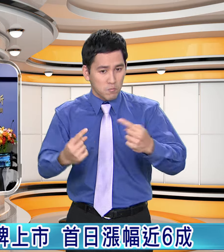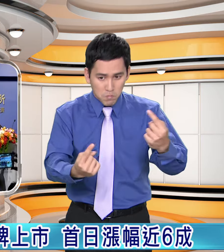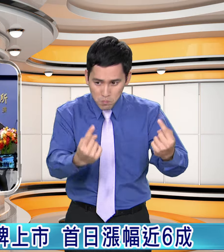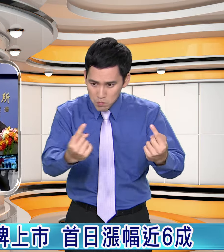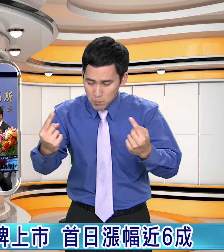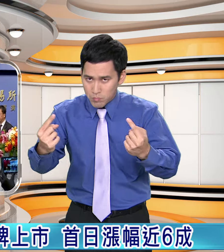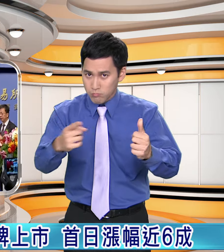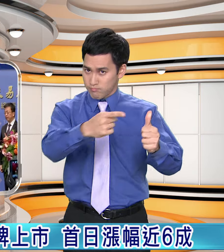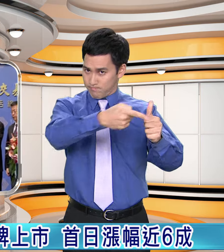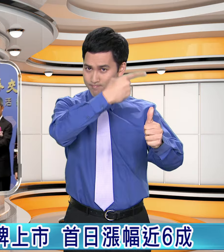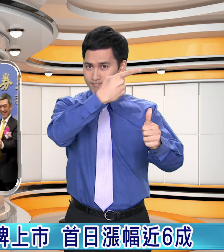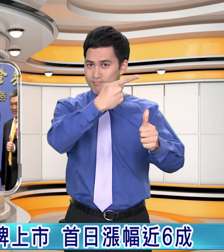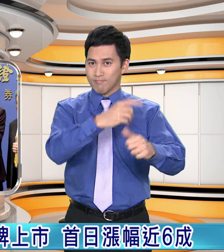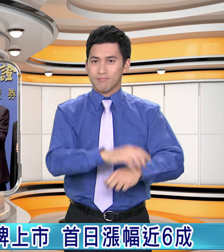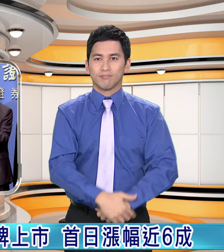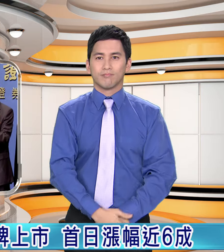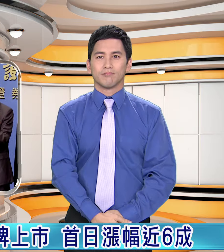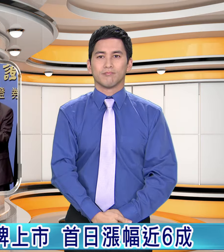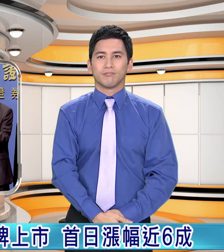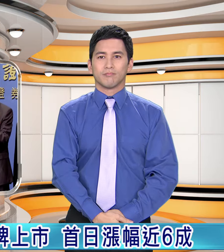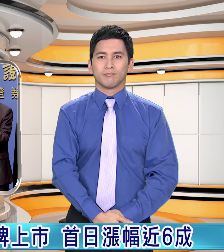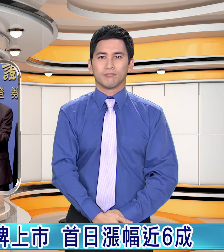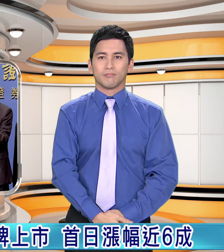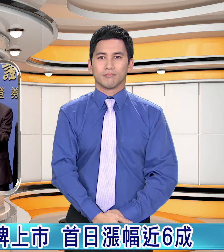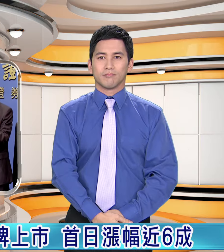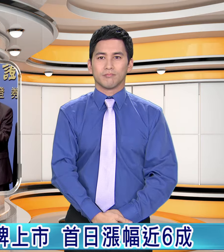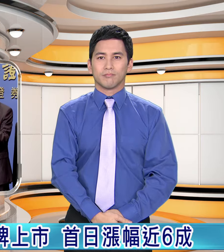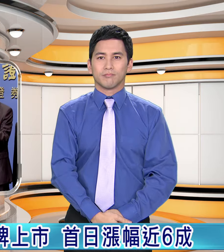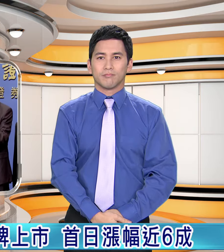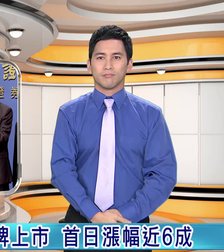是今年市值最高的新挂牌公司。